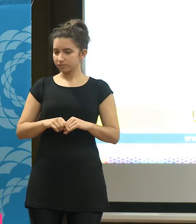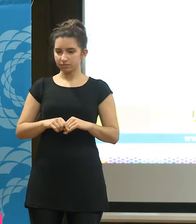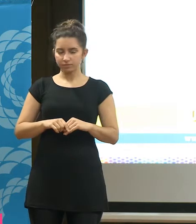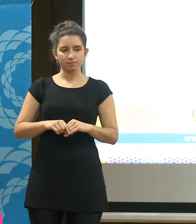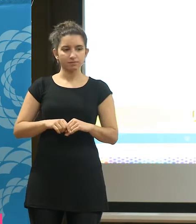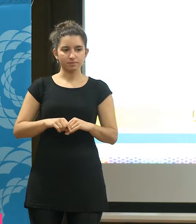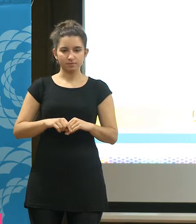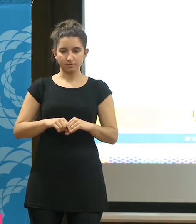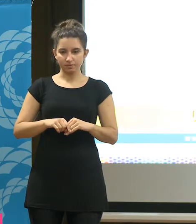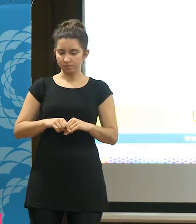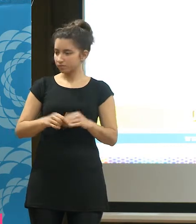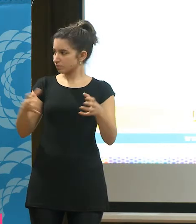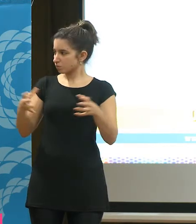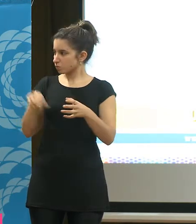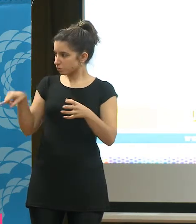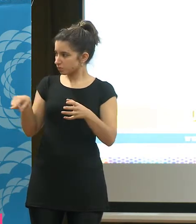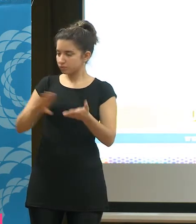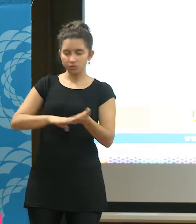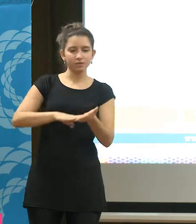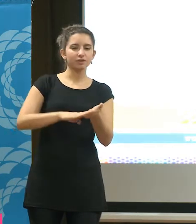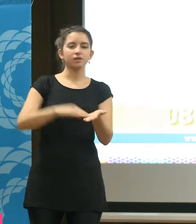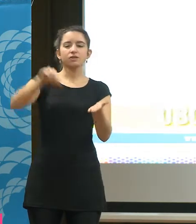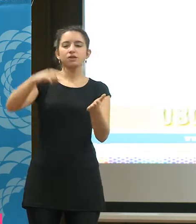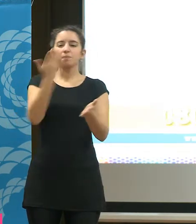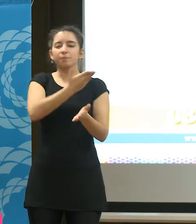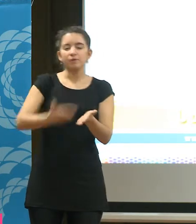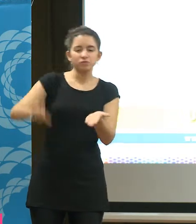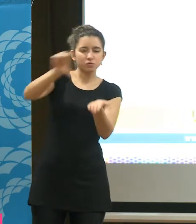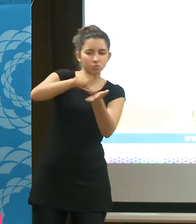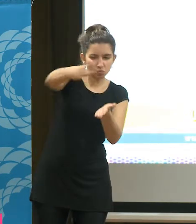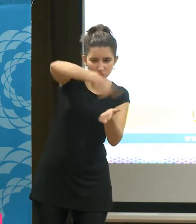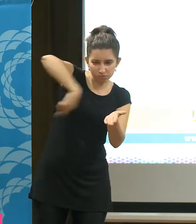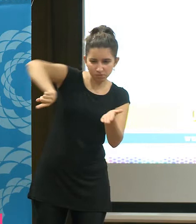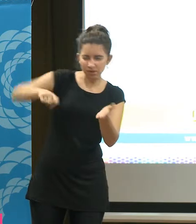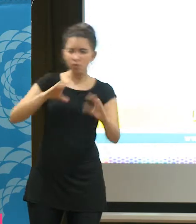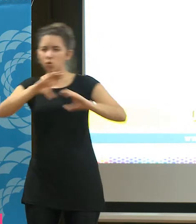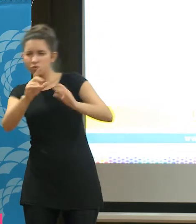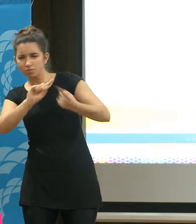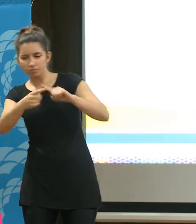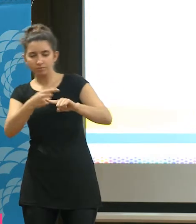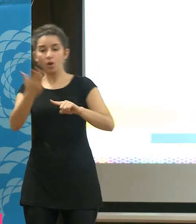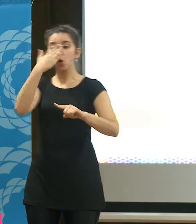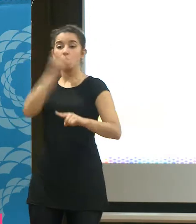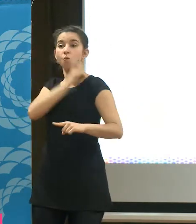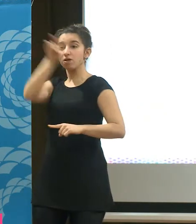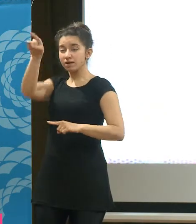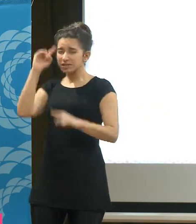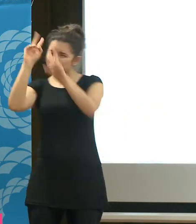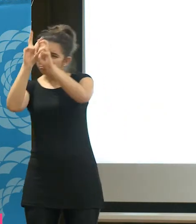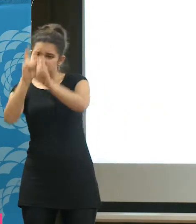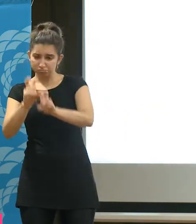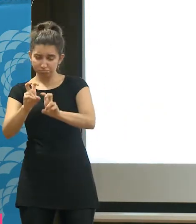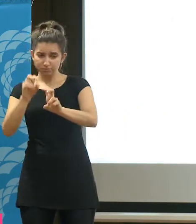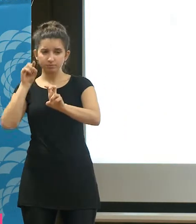en el marco del Programa de Estudios sobre Comunicación y Ciudadanía del Centro de Estudios Avanzados de la Universidad Nacional de Córdoba.